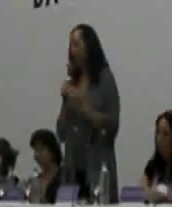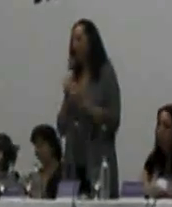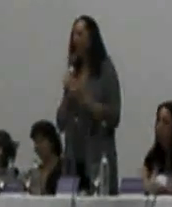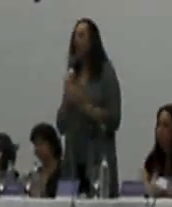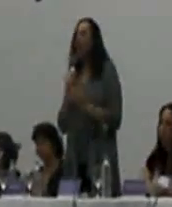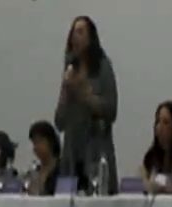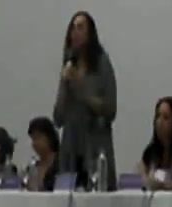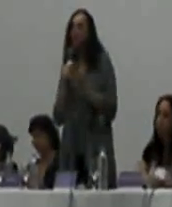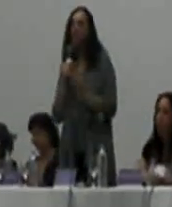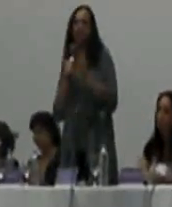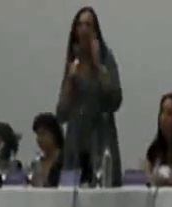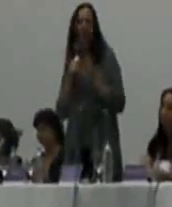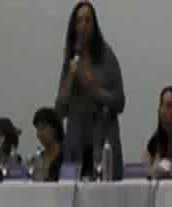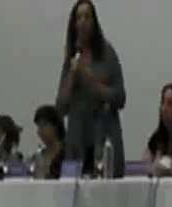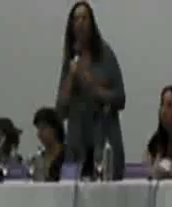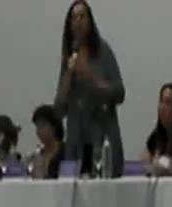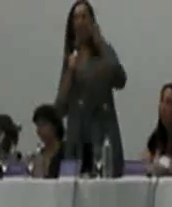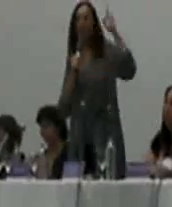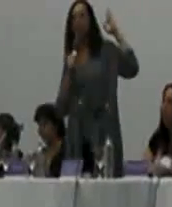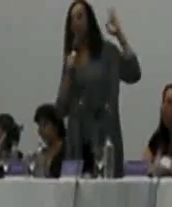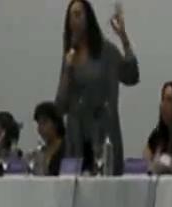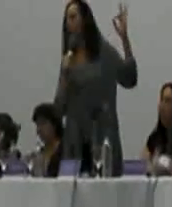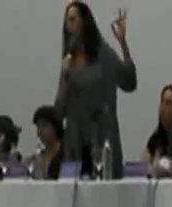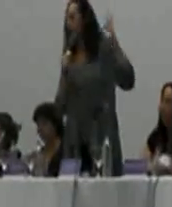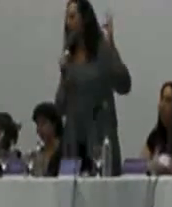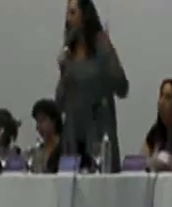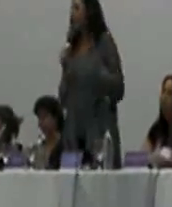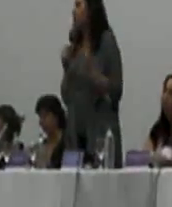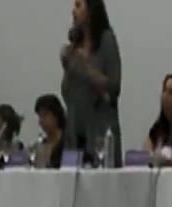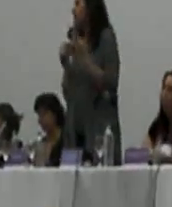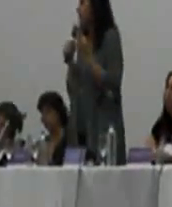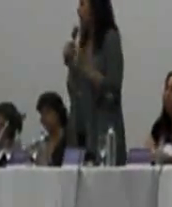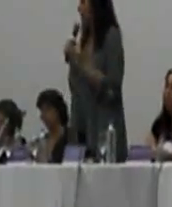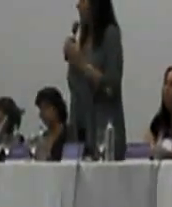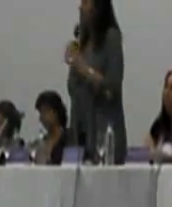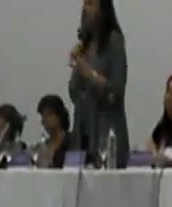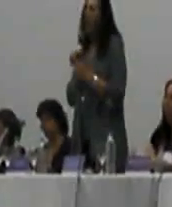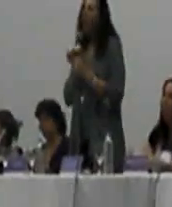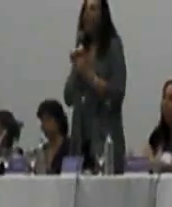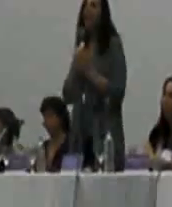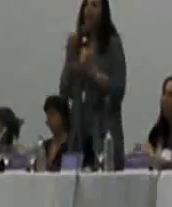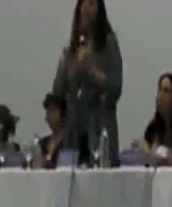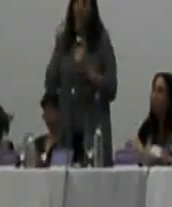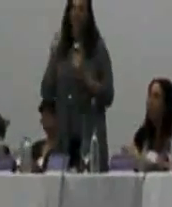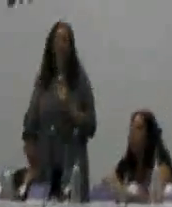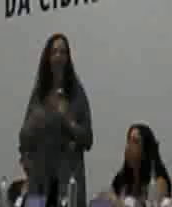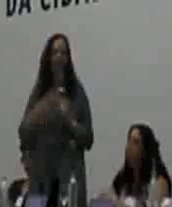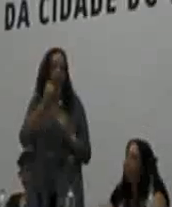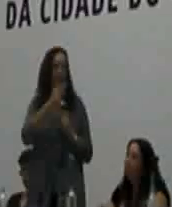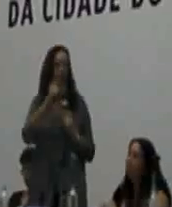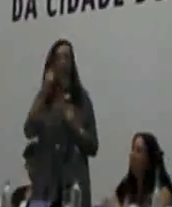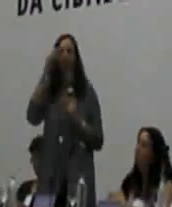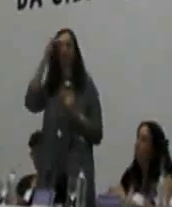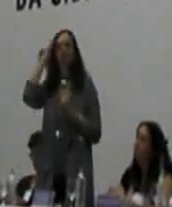níveis. Inclusive, eu me lembro, quando eu fui secretária de Desenvolvimento, Ciência e Tecnologia em Niterói, a primeira coisa que eu levantei